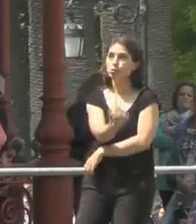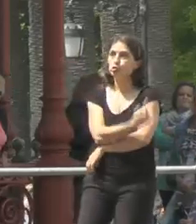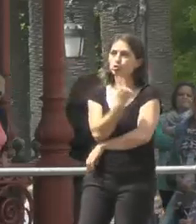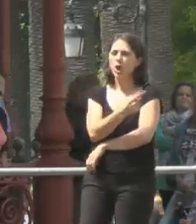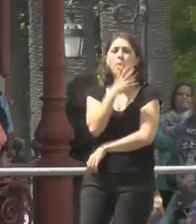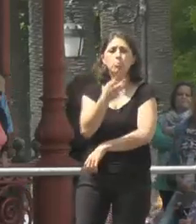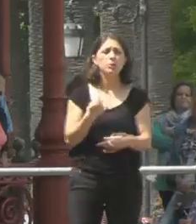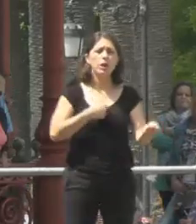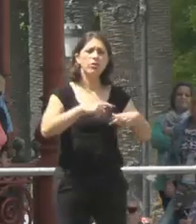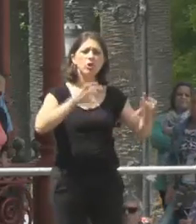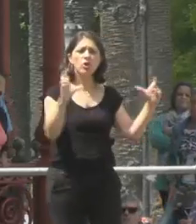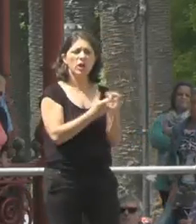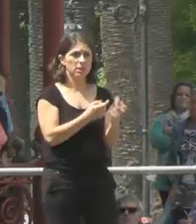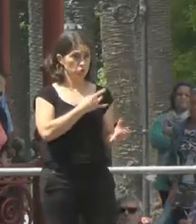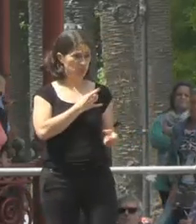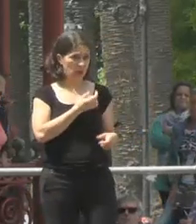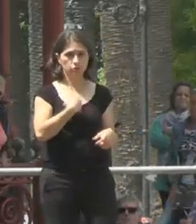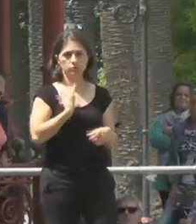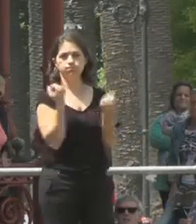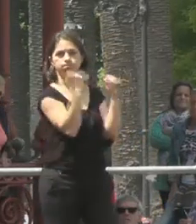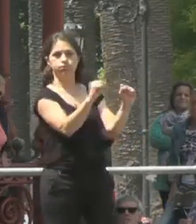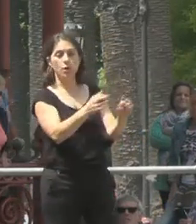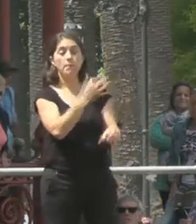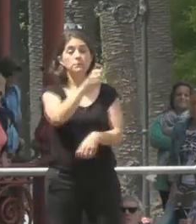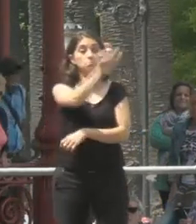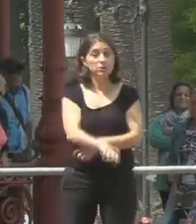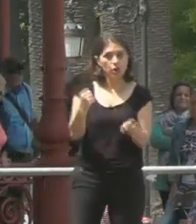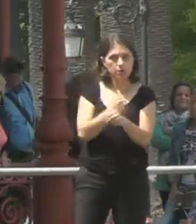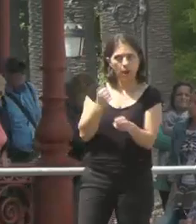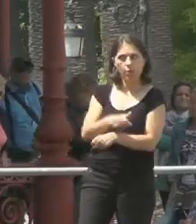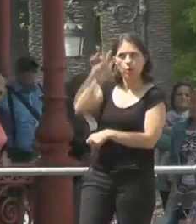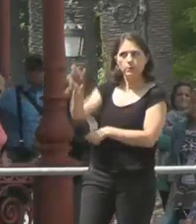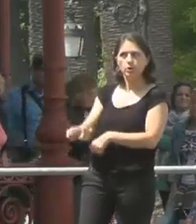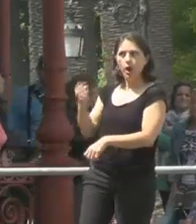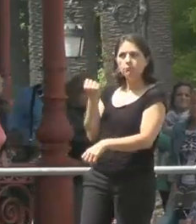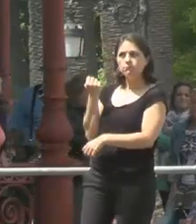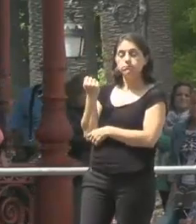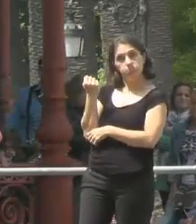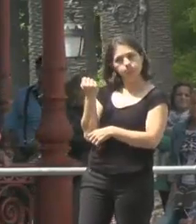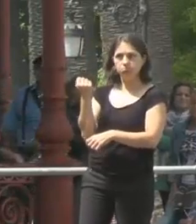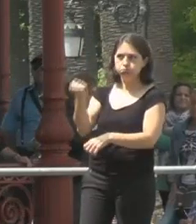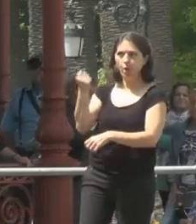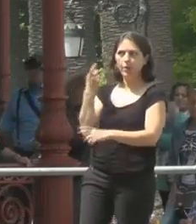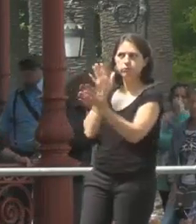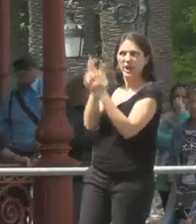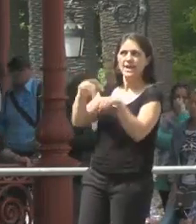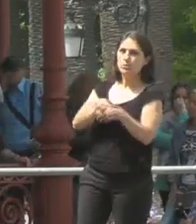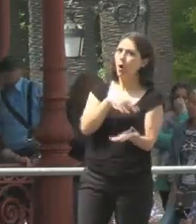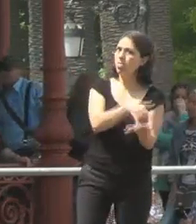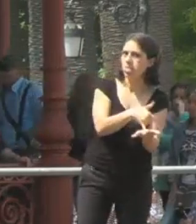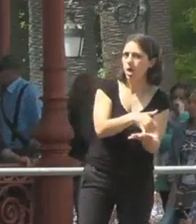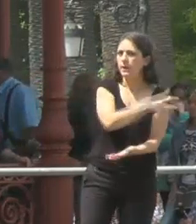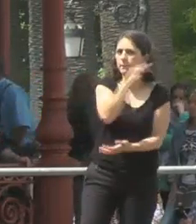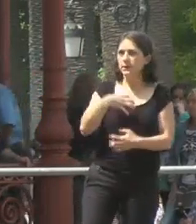la negociación colectiva de los sindicatos. Y un trabajador solo frente al poder es un trabajador débil, es un trabajador angustiado,